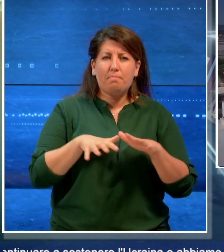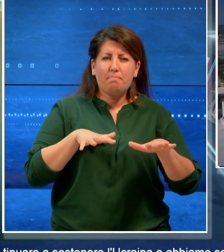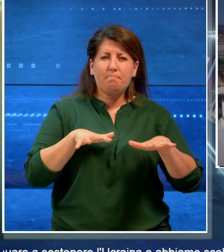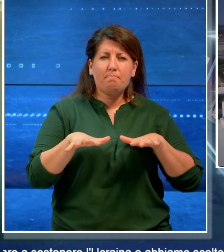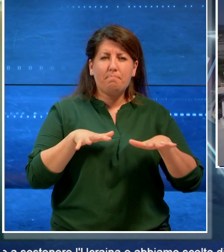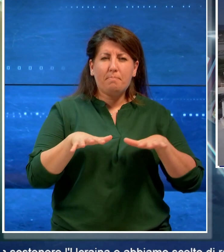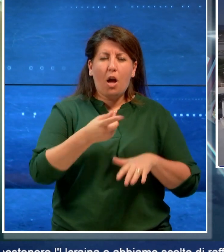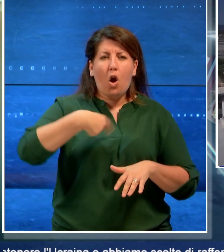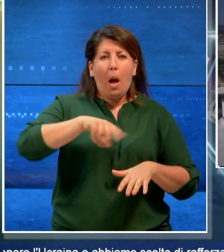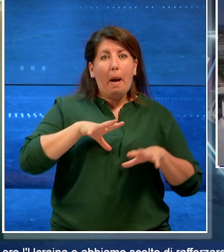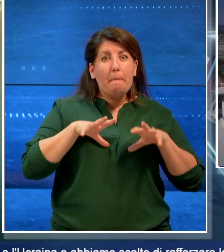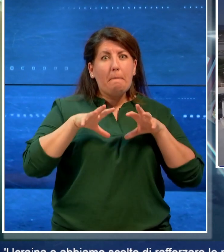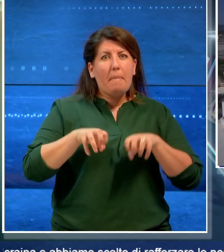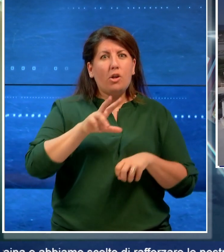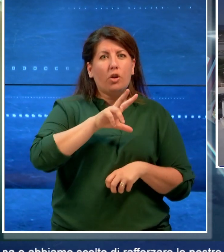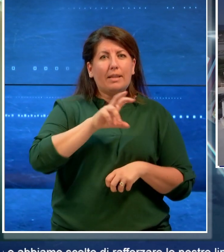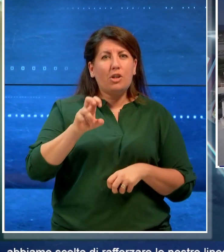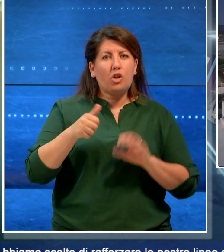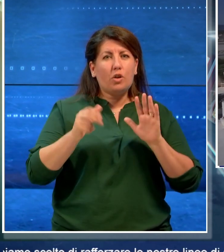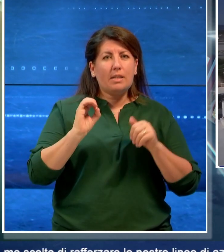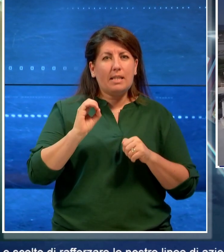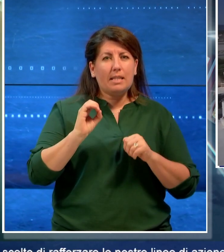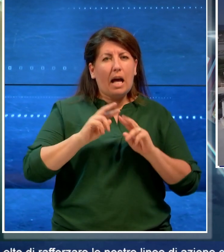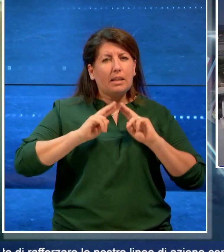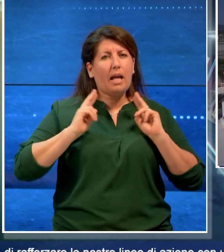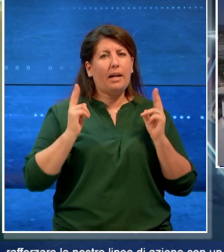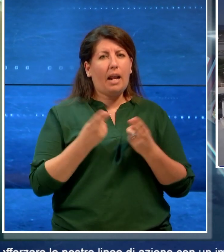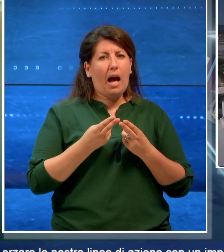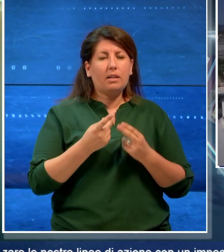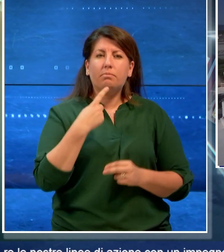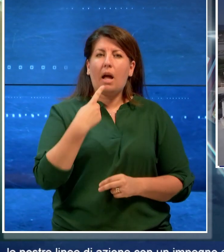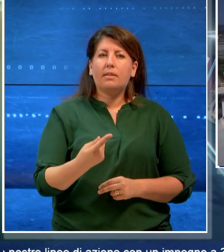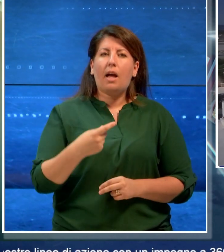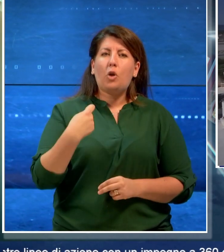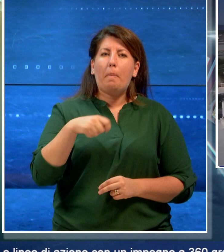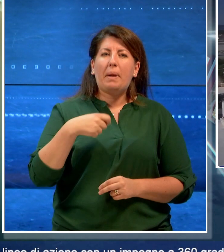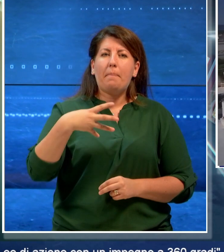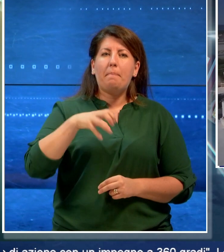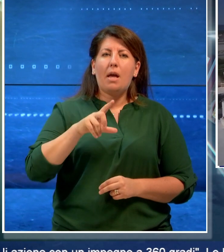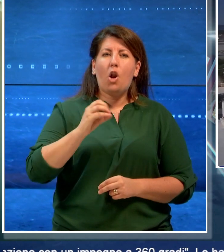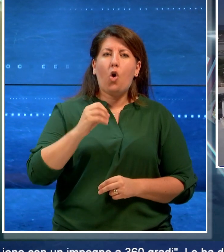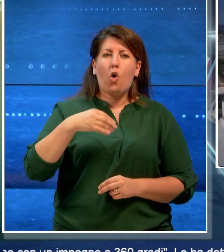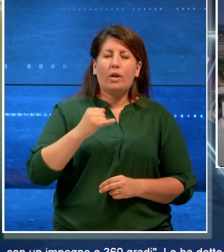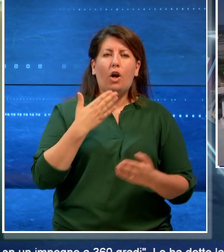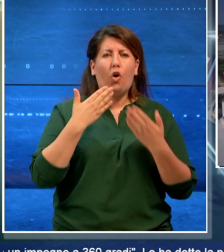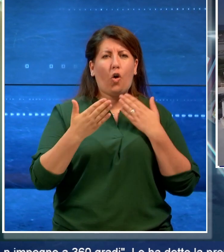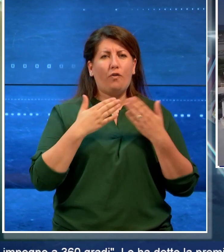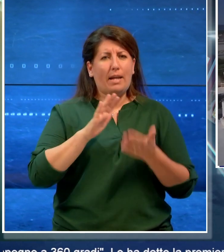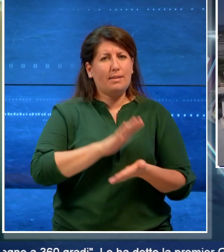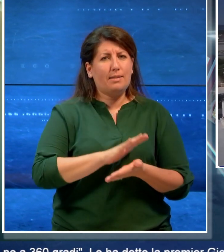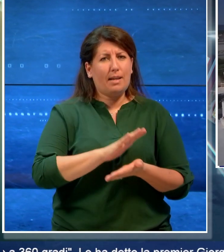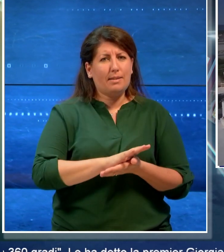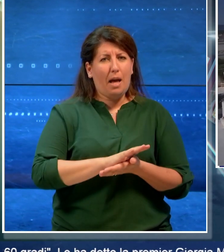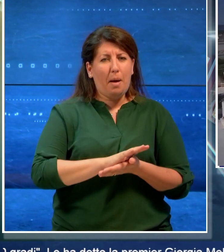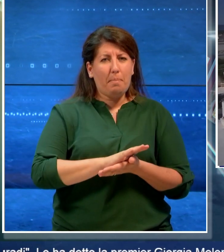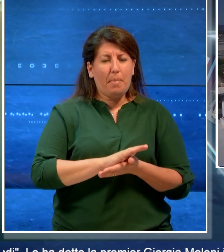un impegno a 360° lo ha detto la premier Giorgia Meloni in conferenza stampa al termine